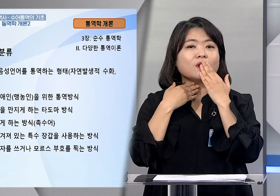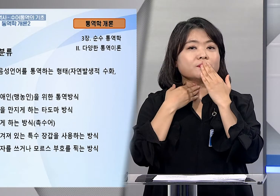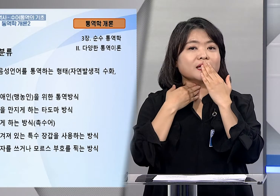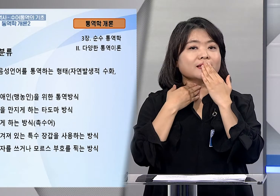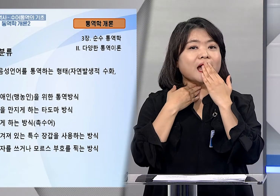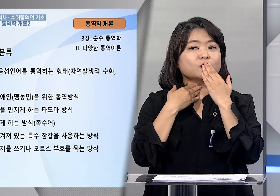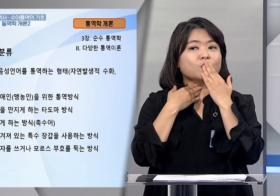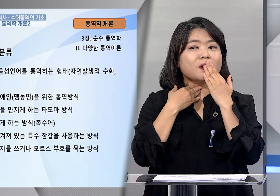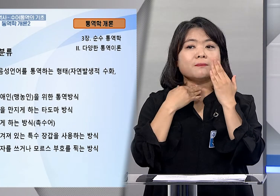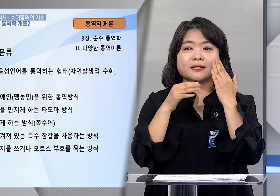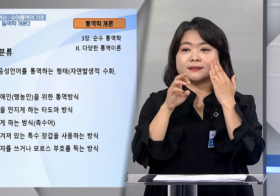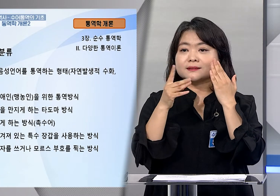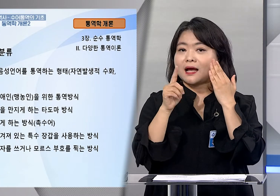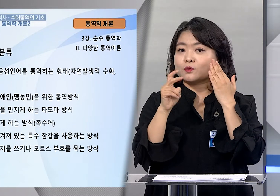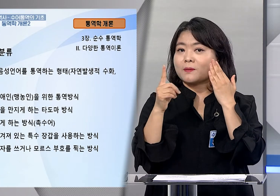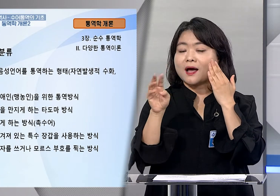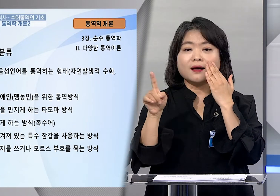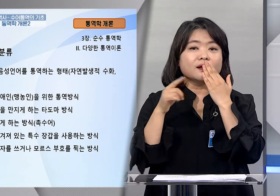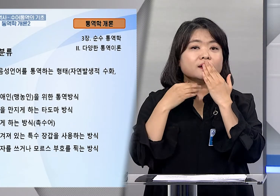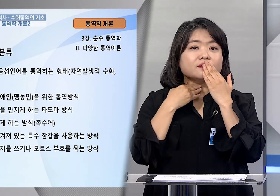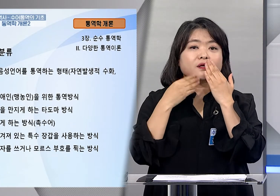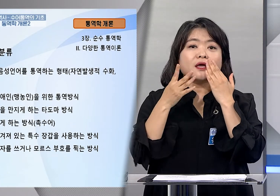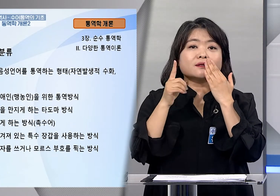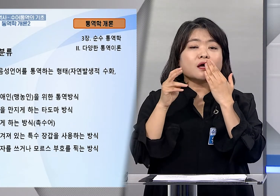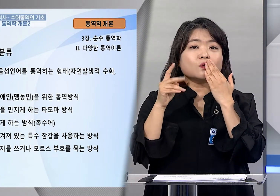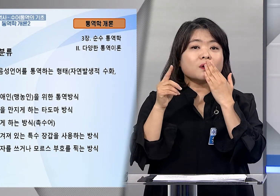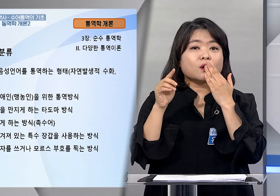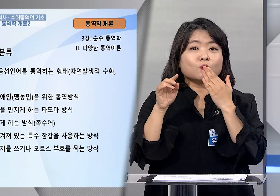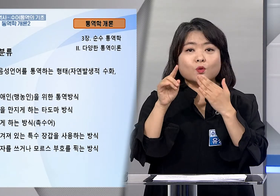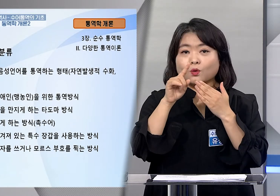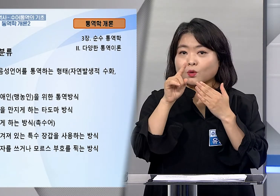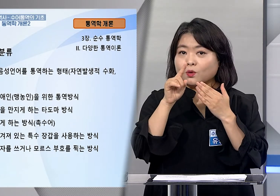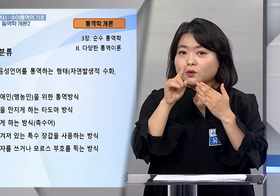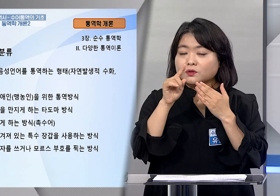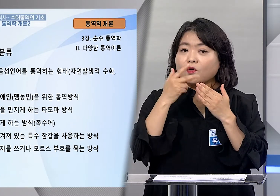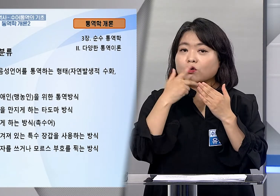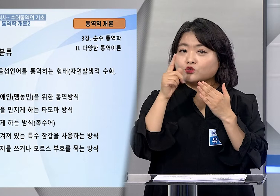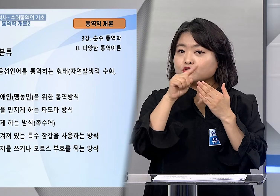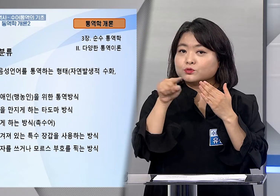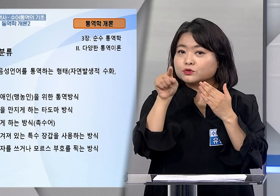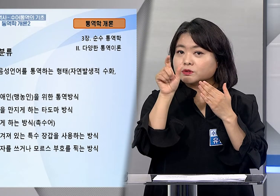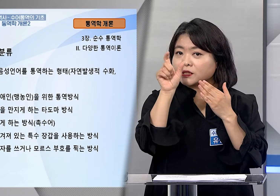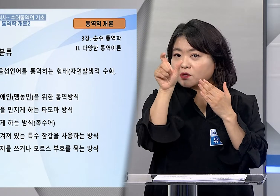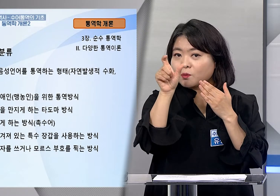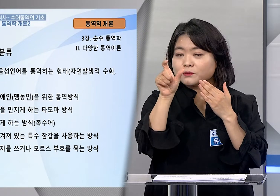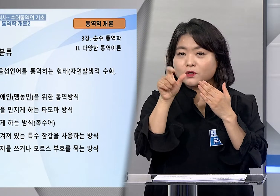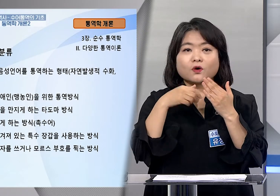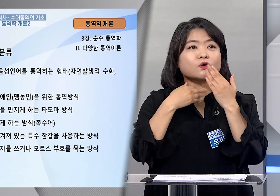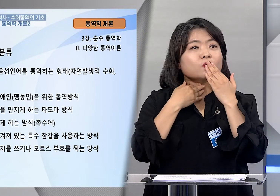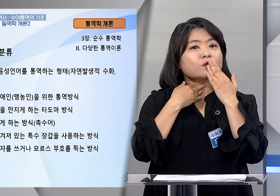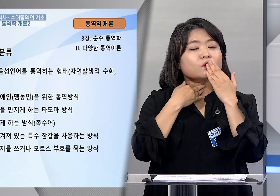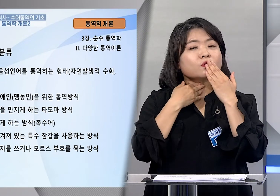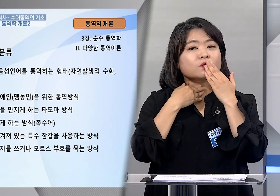합니다. 타도마 방식, 타도마. 타도마라고 영어로 유튜브로 딱 쳐보면요. 이렇게 이렇게 이렇게